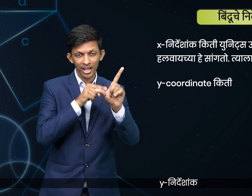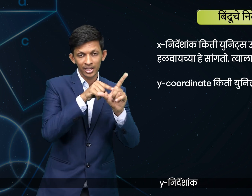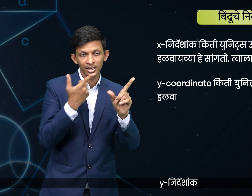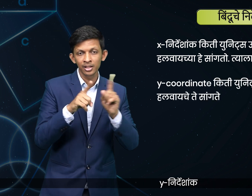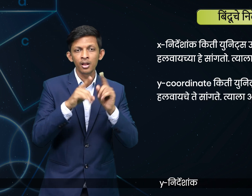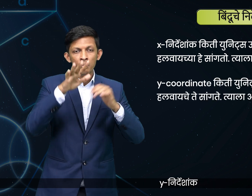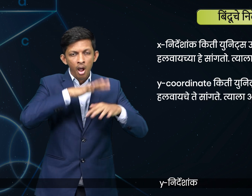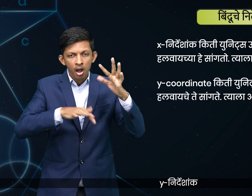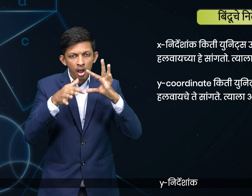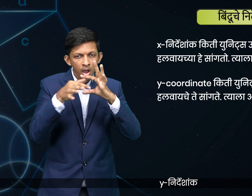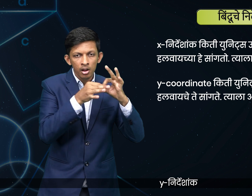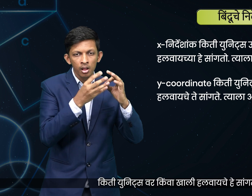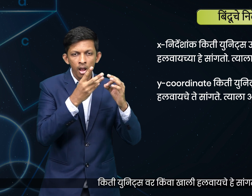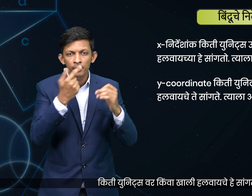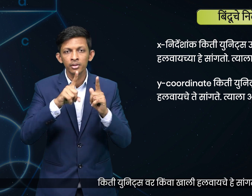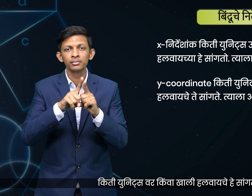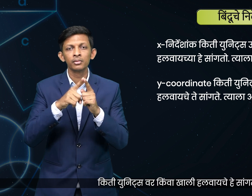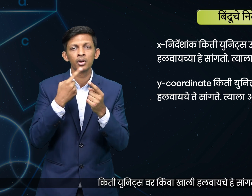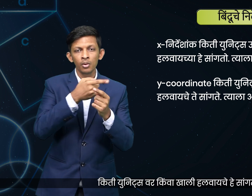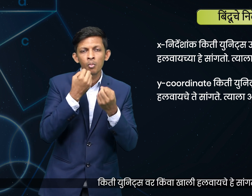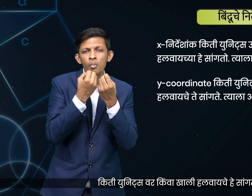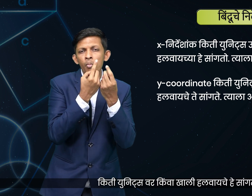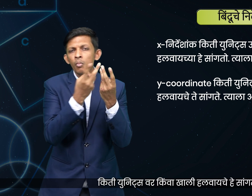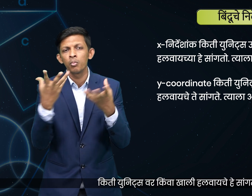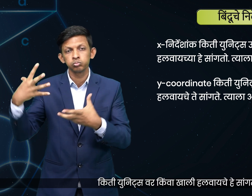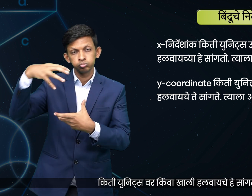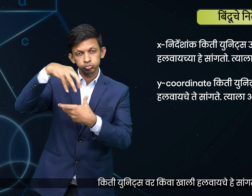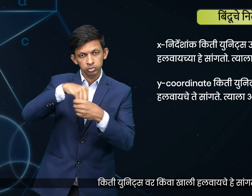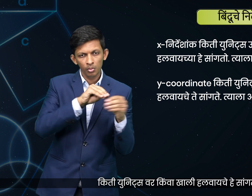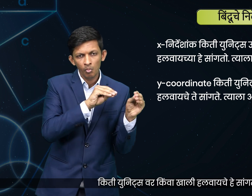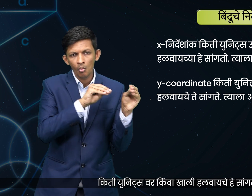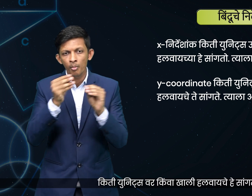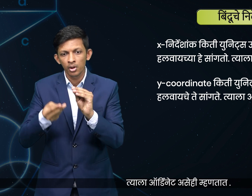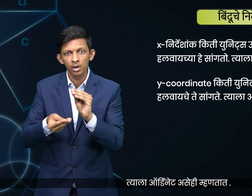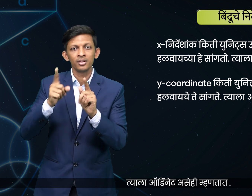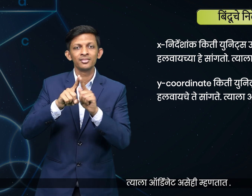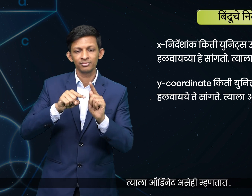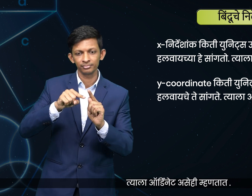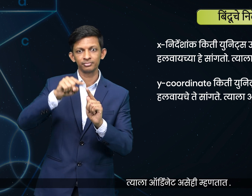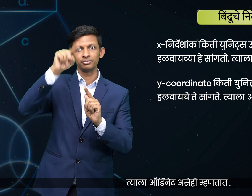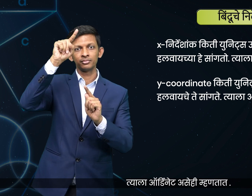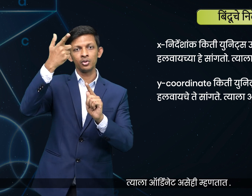वाय कोऑर्डिनेट किती युनिट्स वर किंवा खाली हलवायचे हे सांगतो, त्याला ऑर्डिनेट असेही